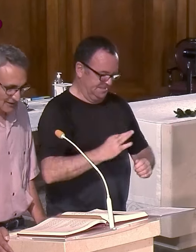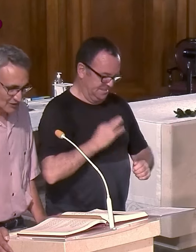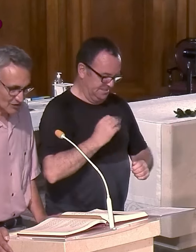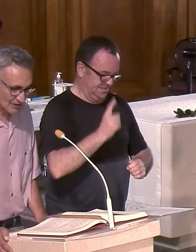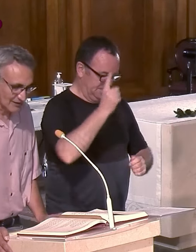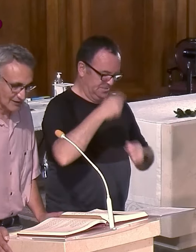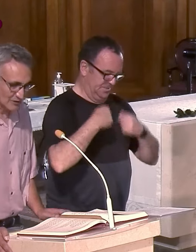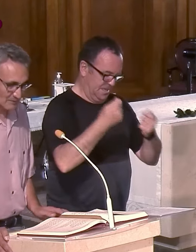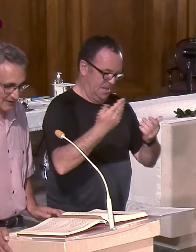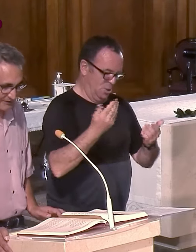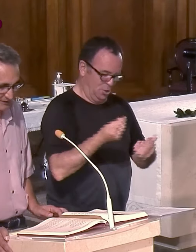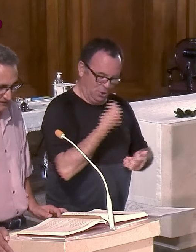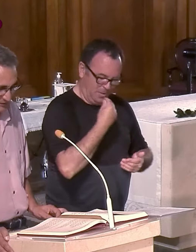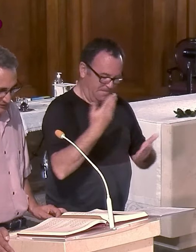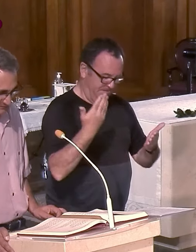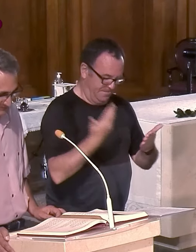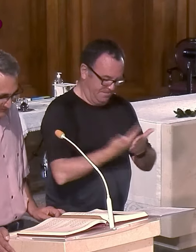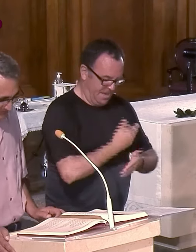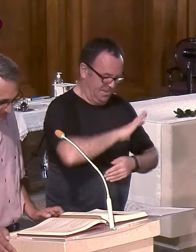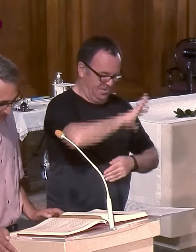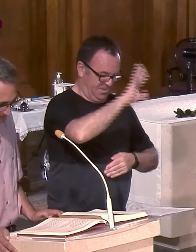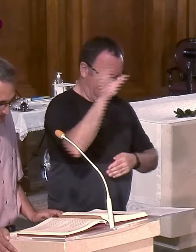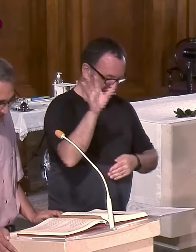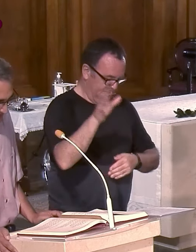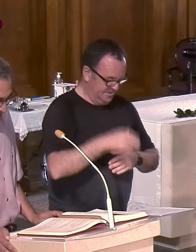El Señor les dio pan del cielo.